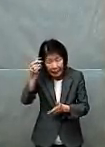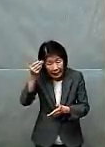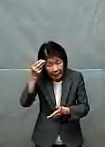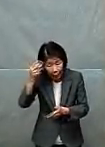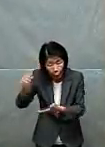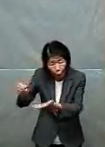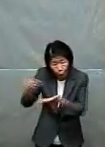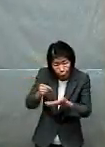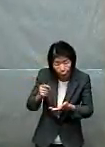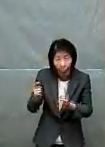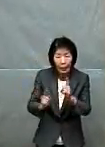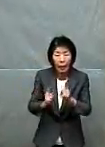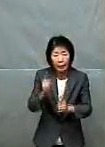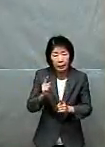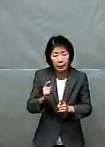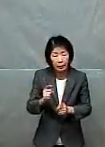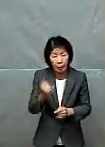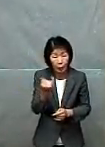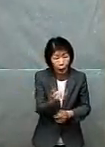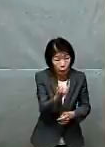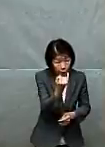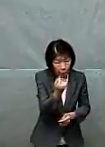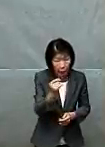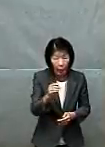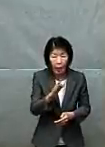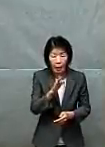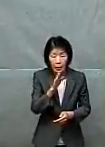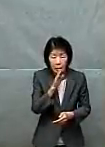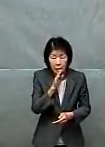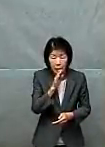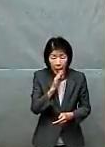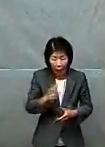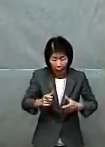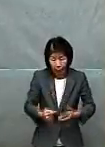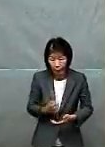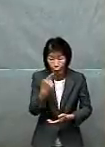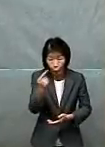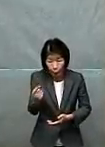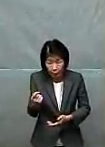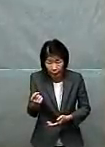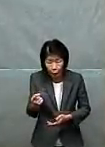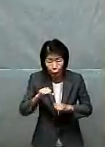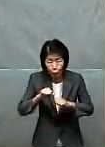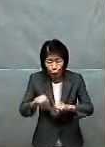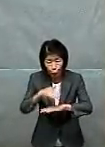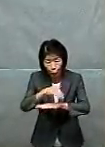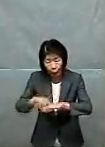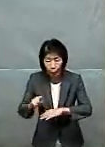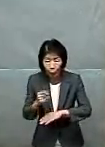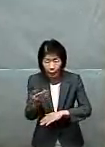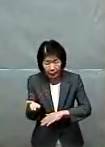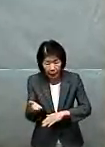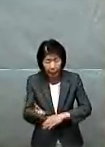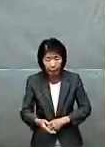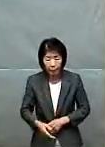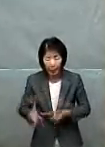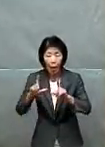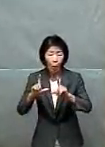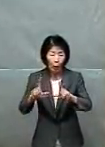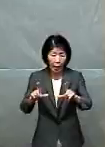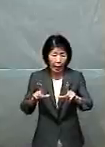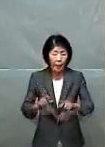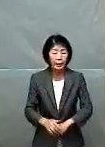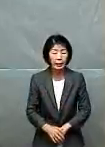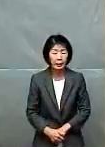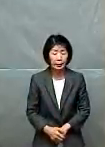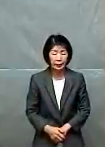ども、知事ご自身が今後現地入りする予定というのはございますでしょうか。 はい、ではお答えいたします